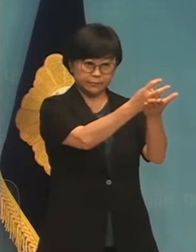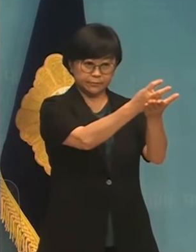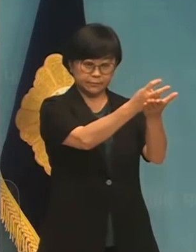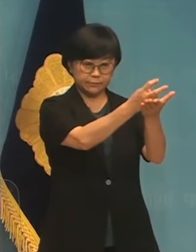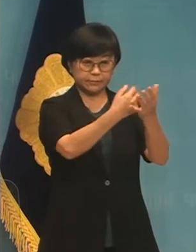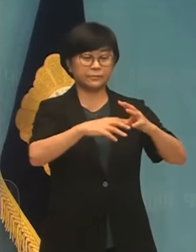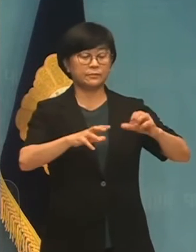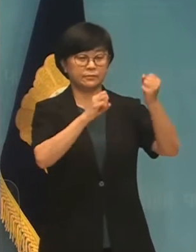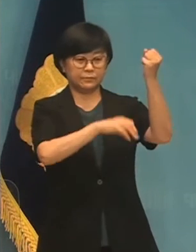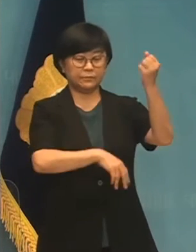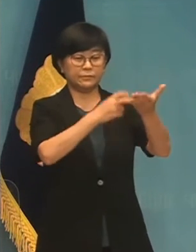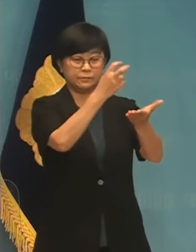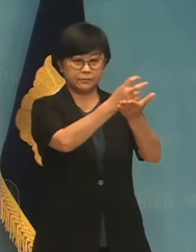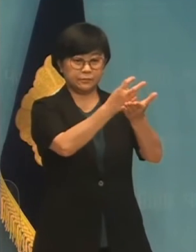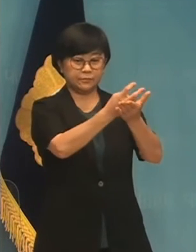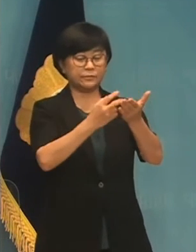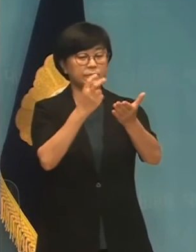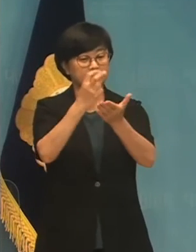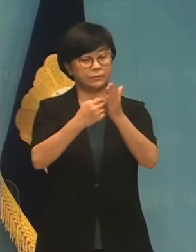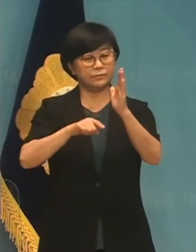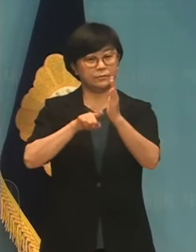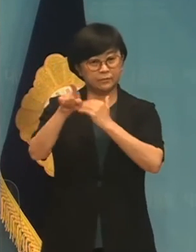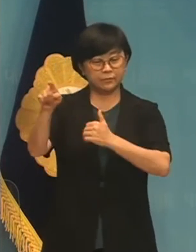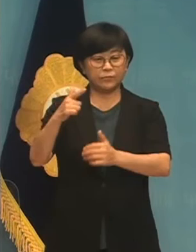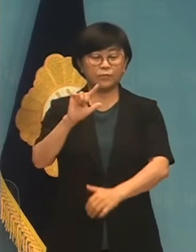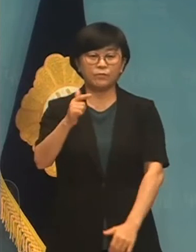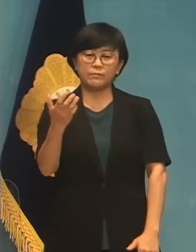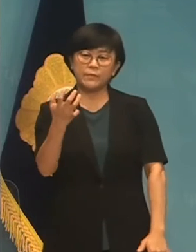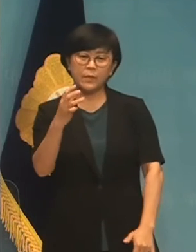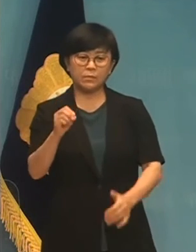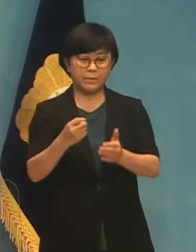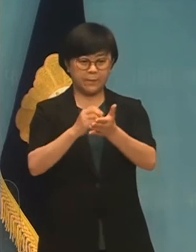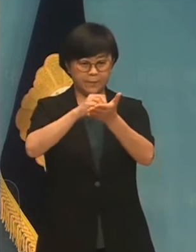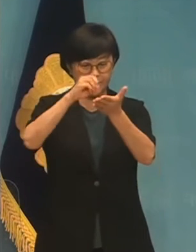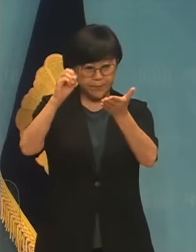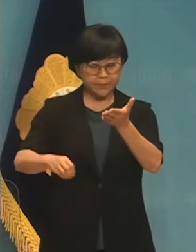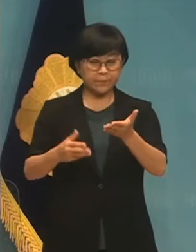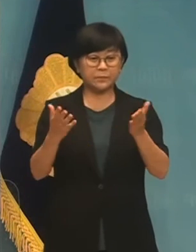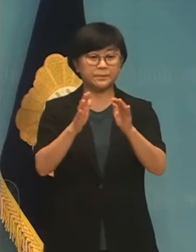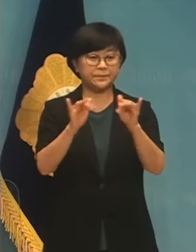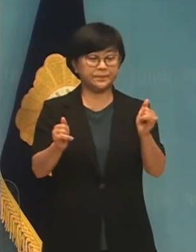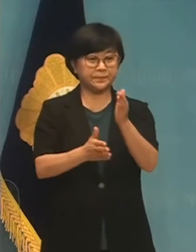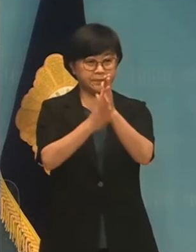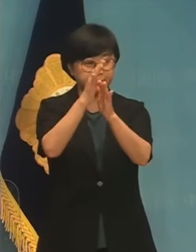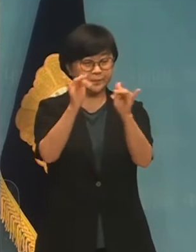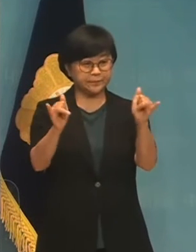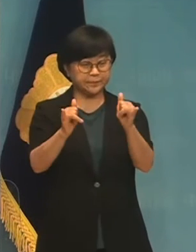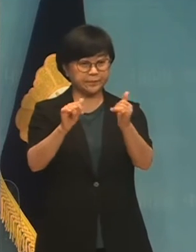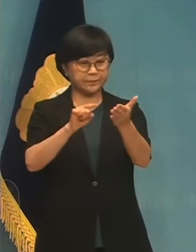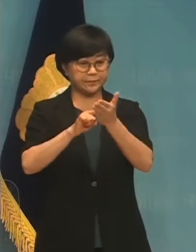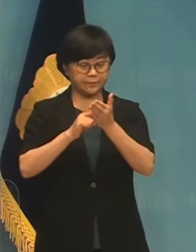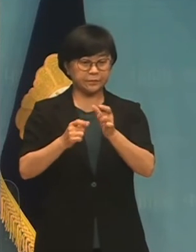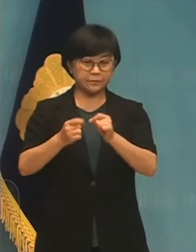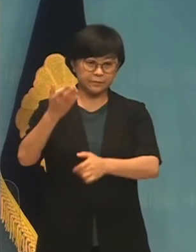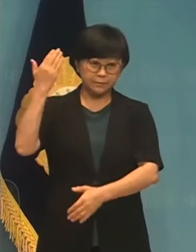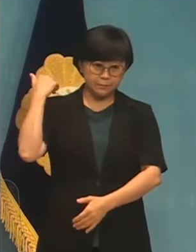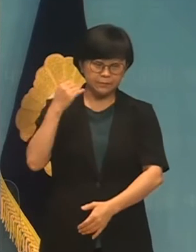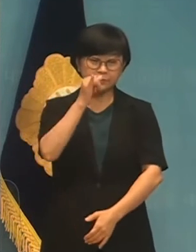헌법과 법률 바깥에 680만 배제된 노동, 새로운 노동시민이 등장한 것은 이미